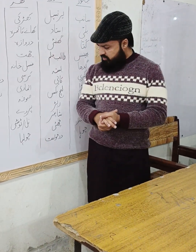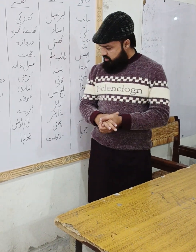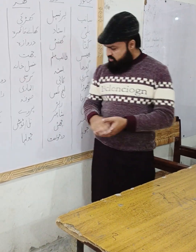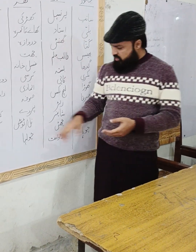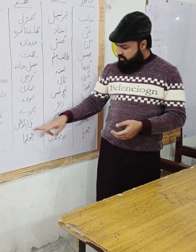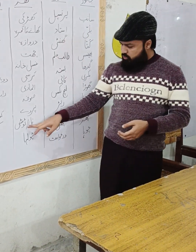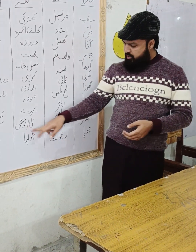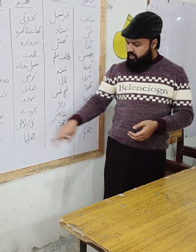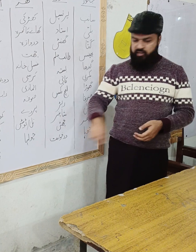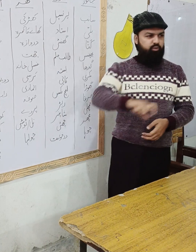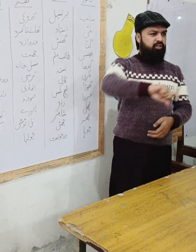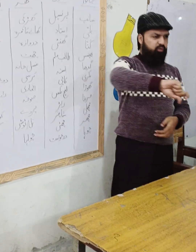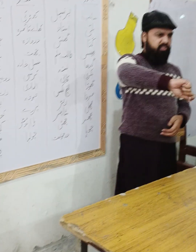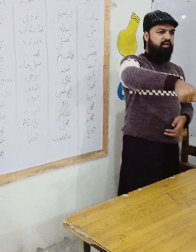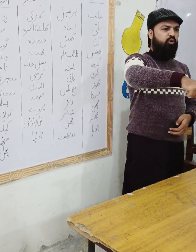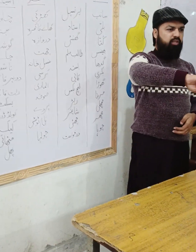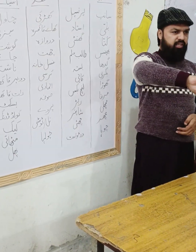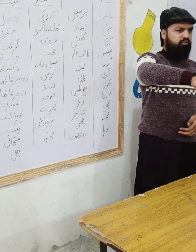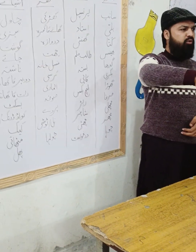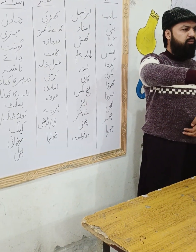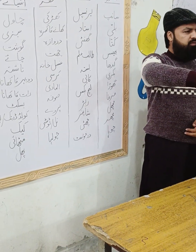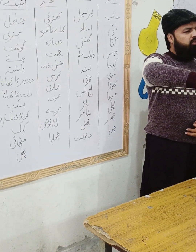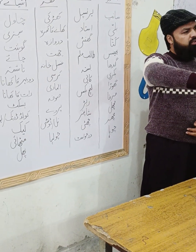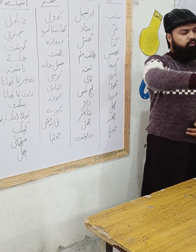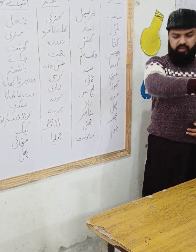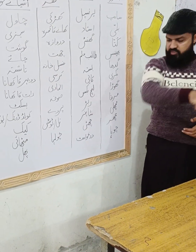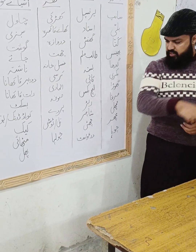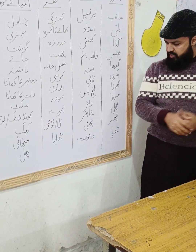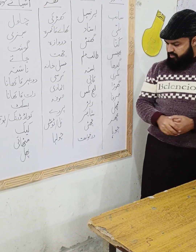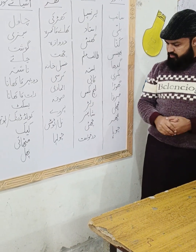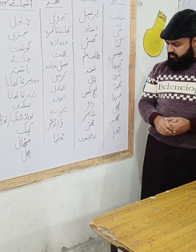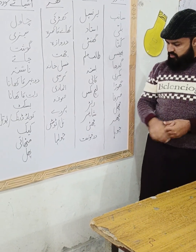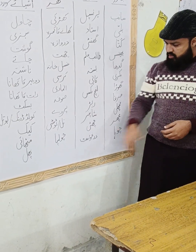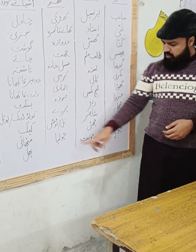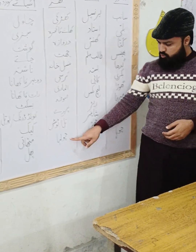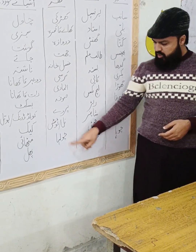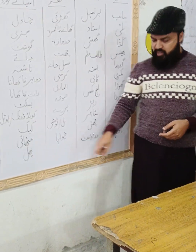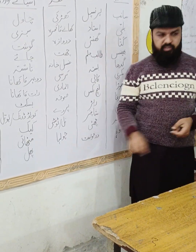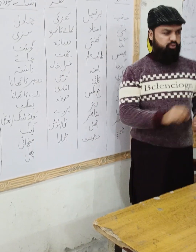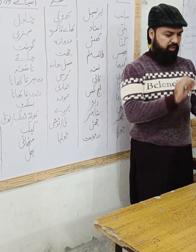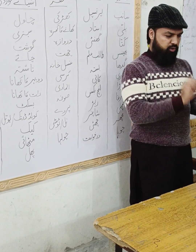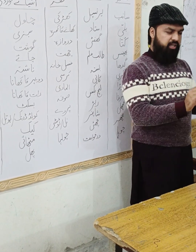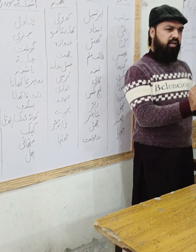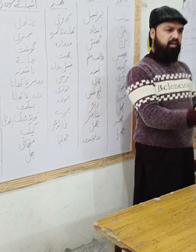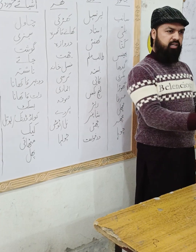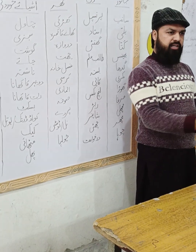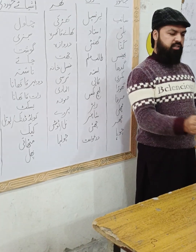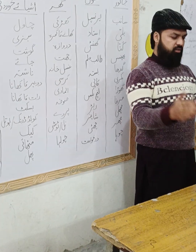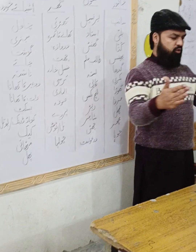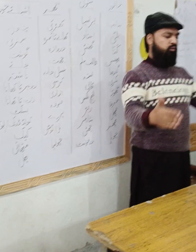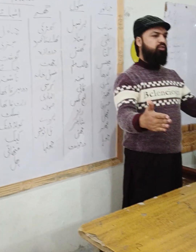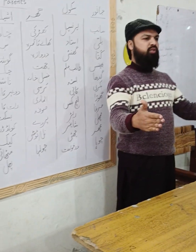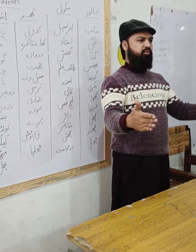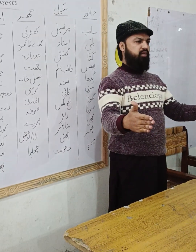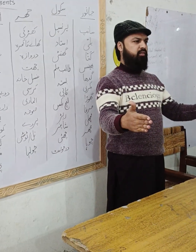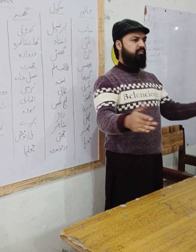तरह आगे टूटी है, टूटी जो इस तरह खोलते हैं उसको, वो वैसे ही आएगा। अब चूल्हा है, चूल्हे को ये आग लगाई और वो चूल्हा जाए,